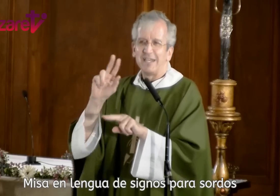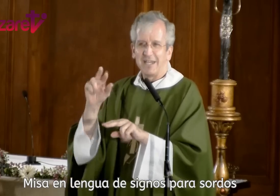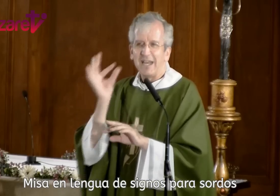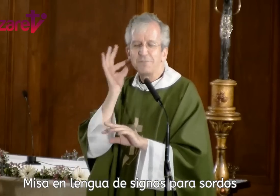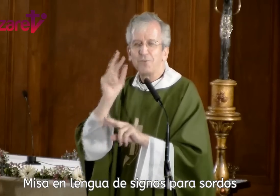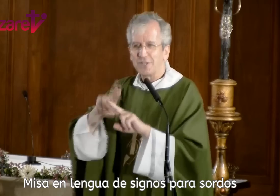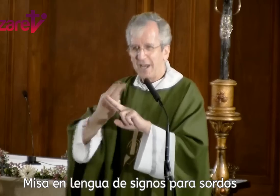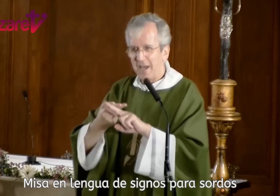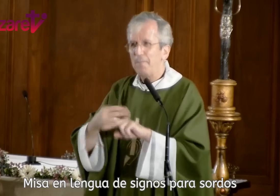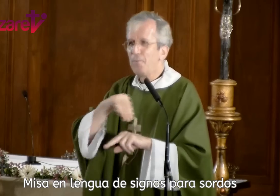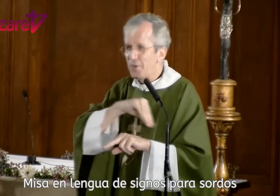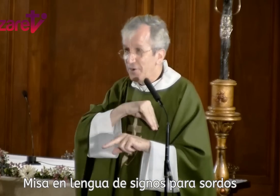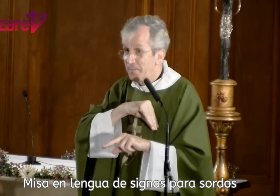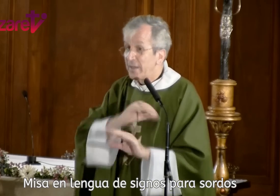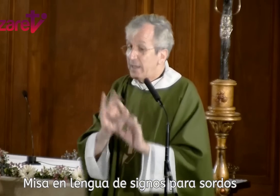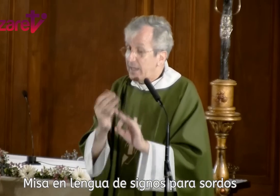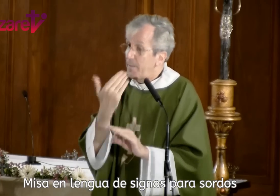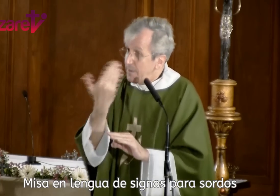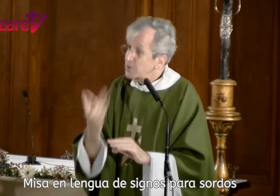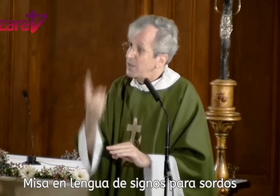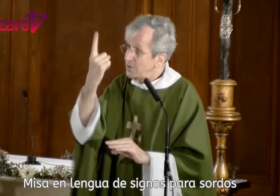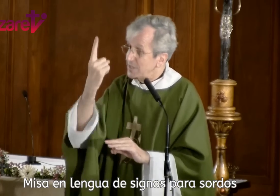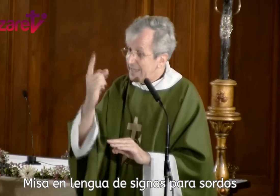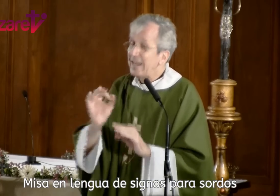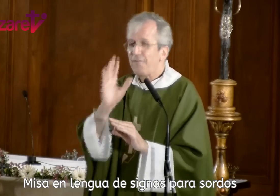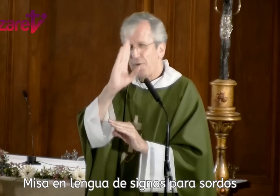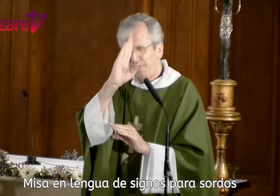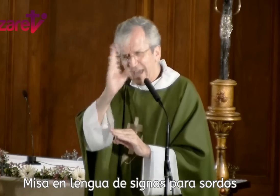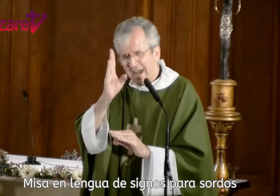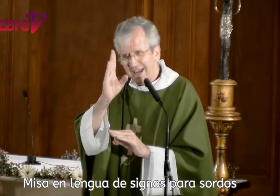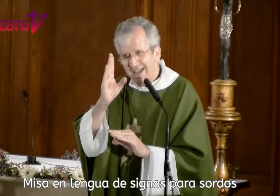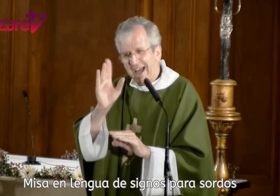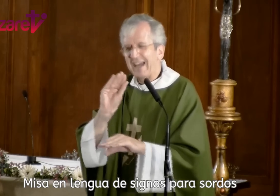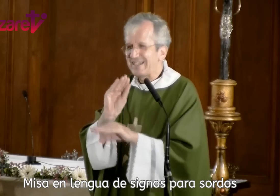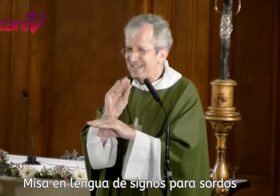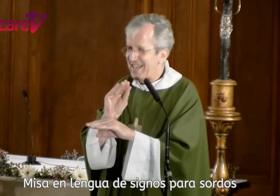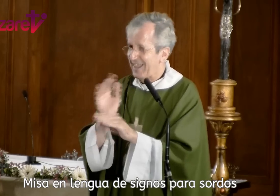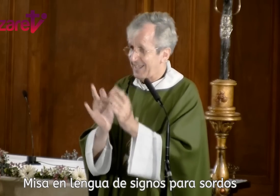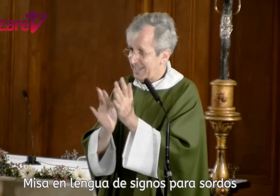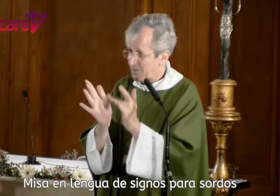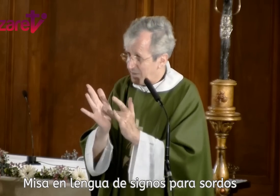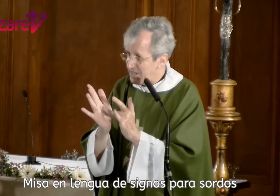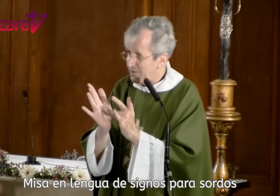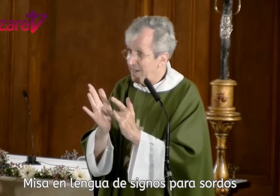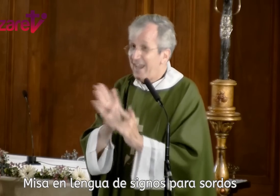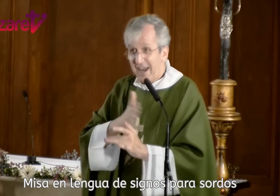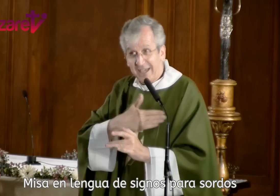la esposa murió, y que le pedimos a Dios que Él, que fue fiel a las enseñanzas de Jesucristo, el que